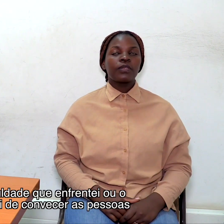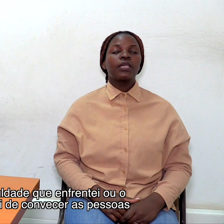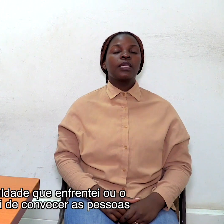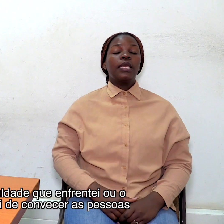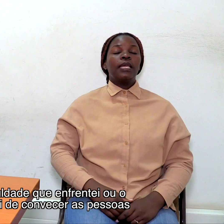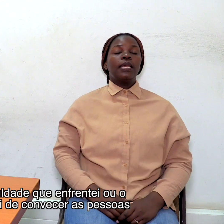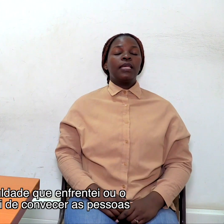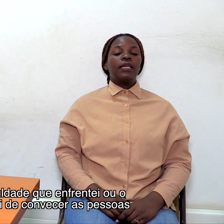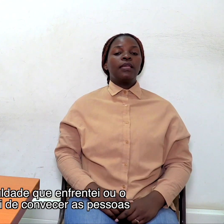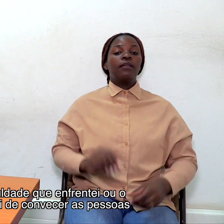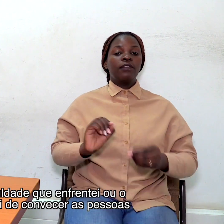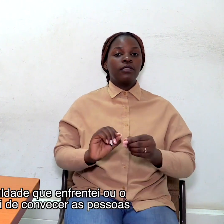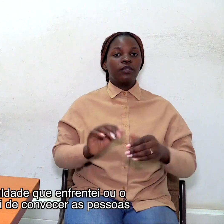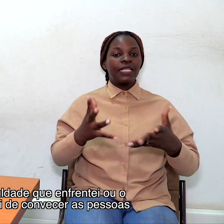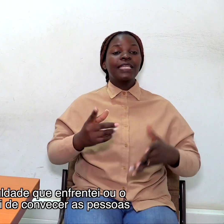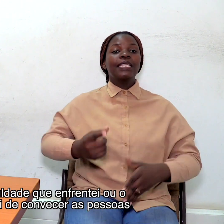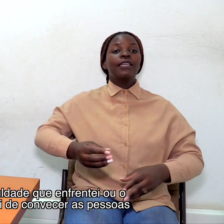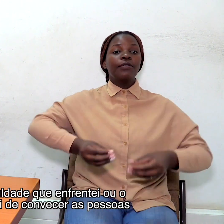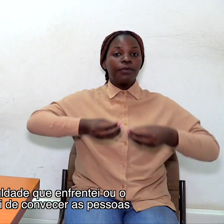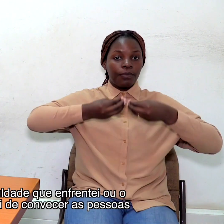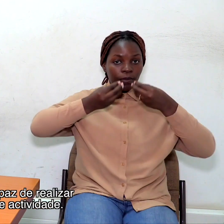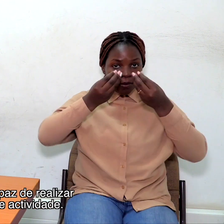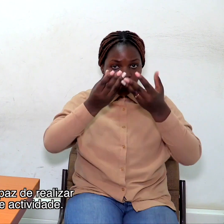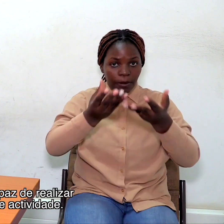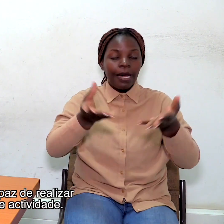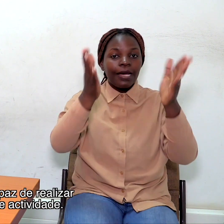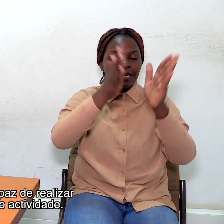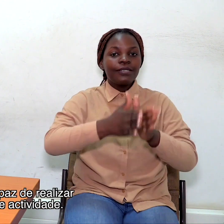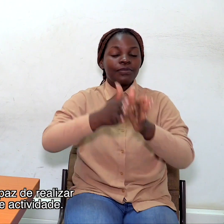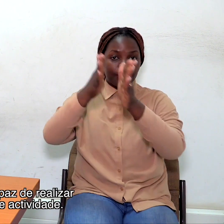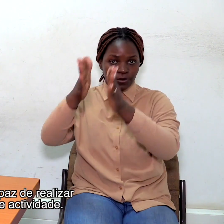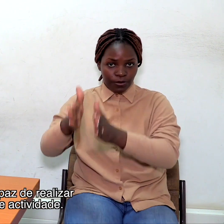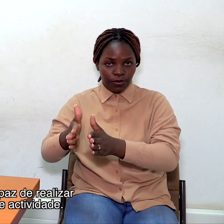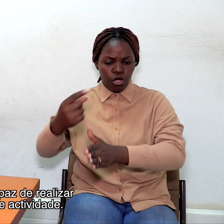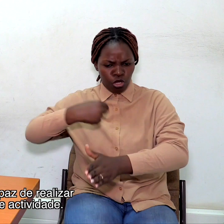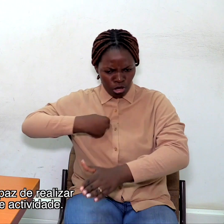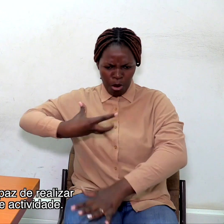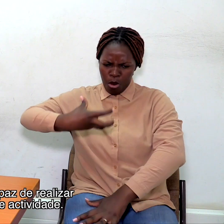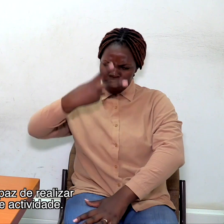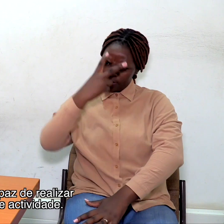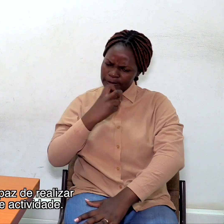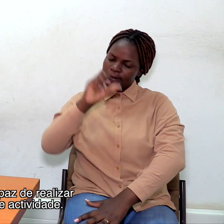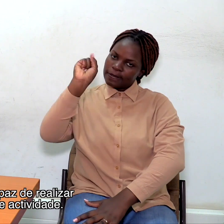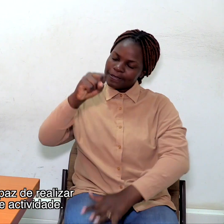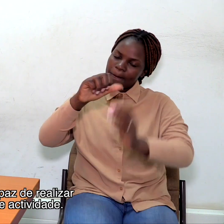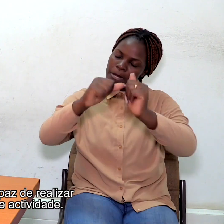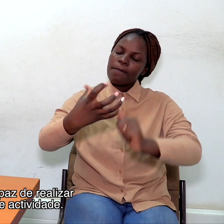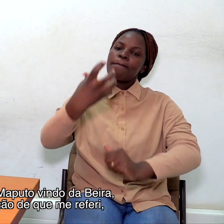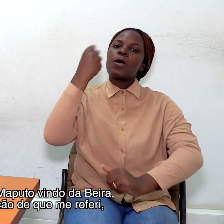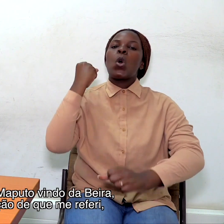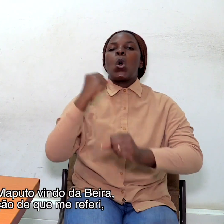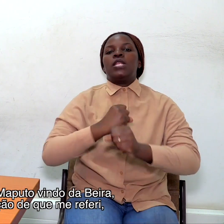convencer as pessoas que só seria capaz de fazer esse tipo de